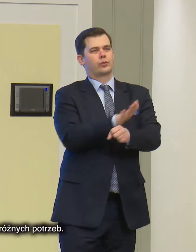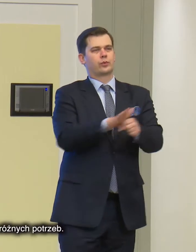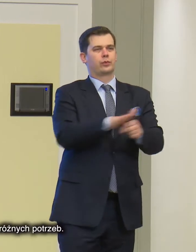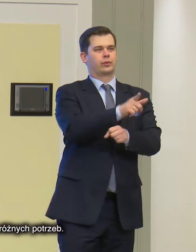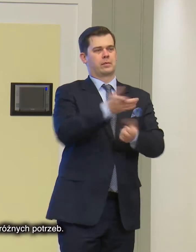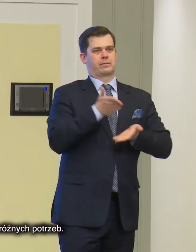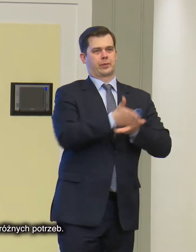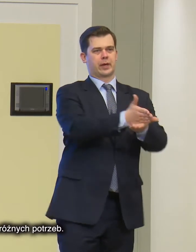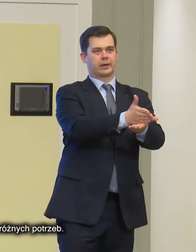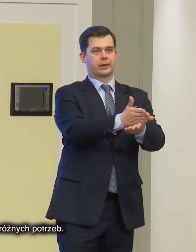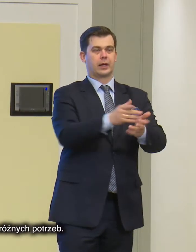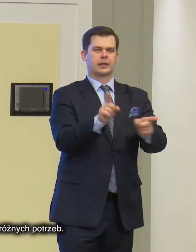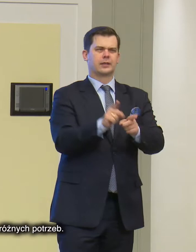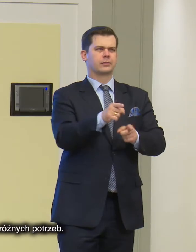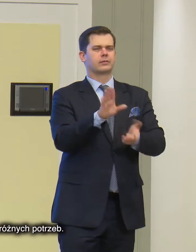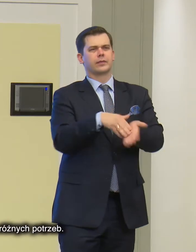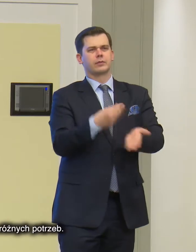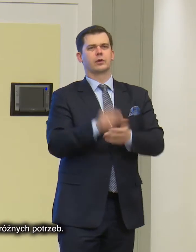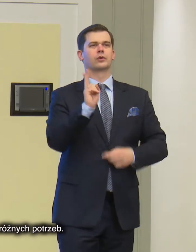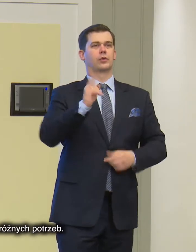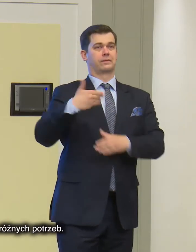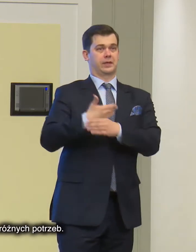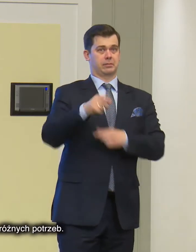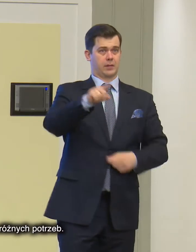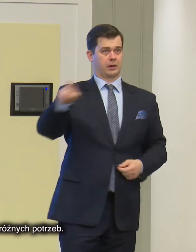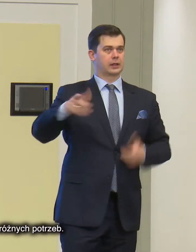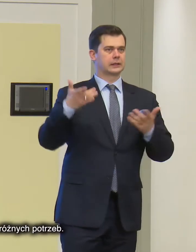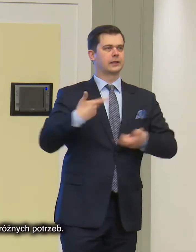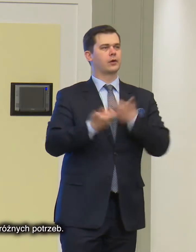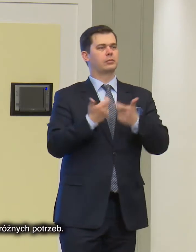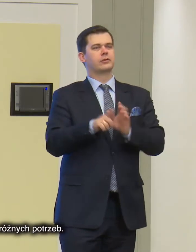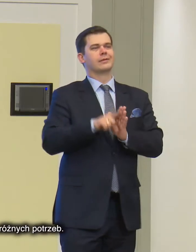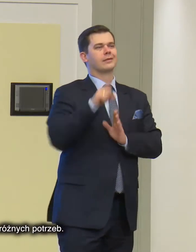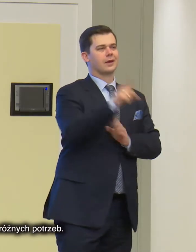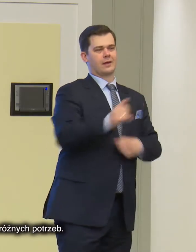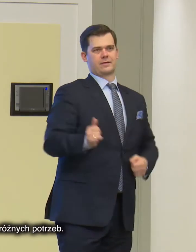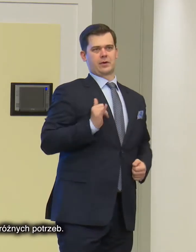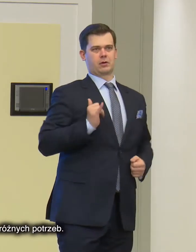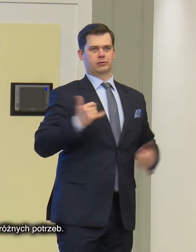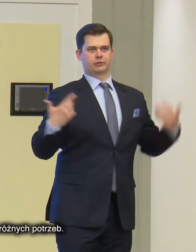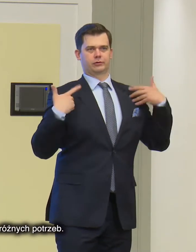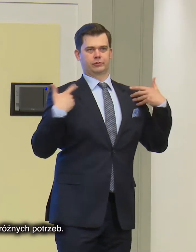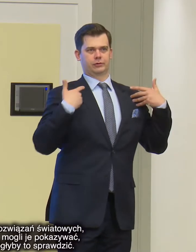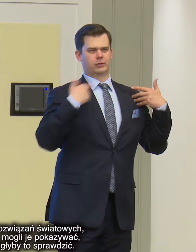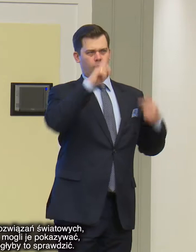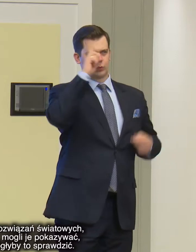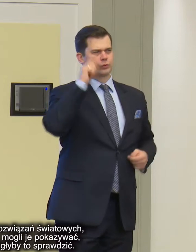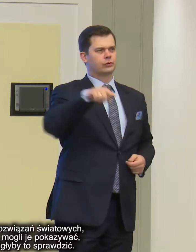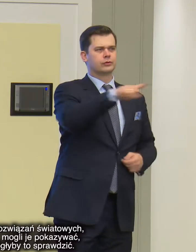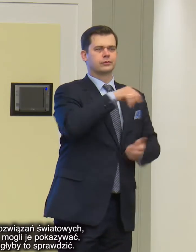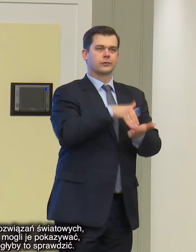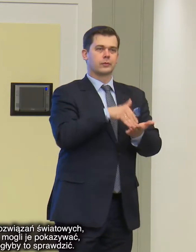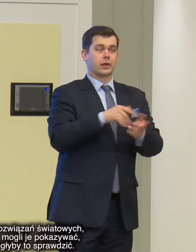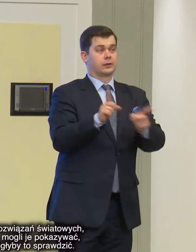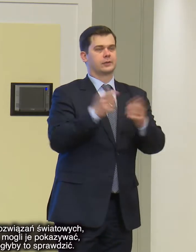asystująco-kompensującymi, tych, które chciałyby tworzyć produkty ergonomiczne, dostosowane do różnych potrzeb i z jednej strony chcemy